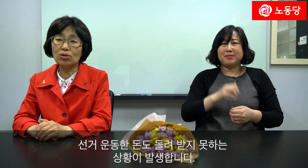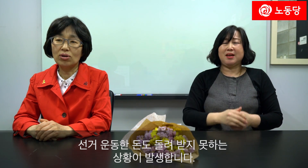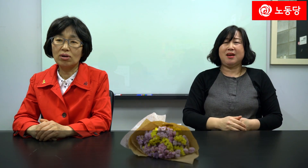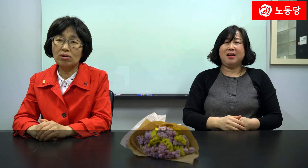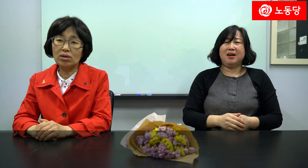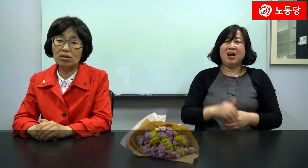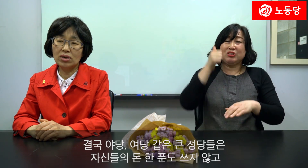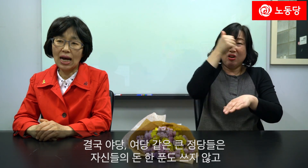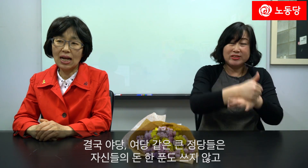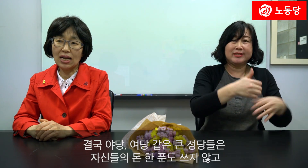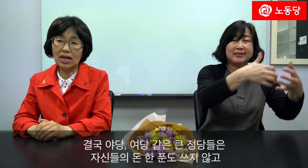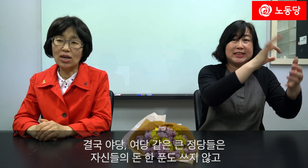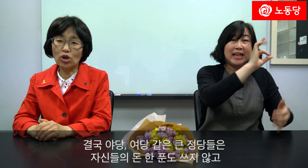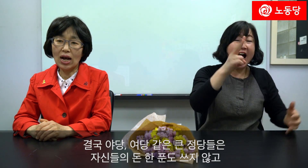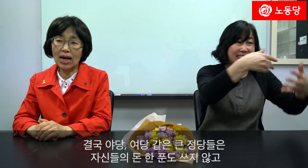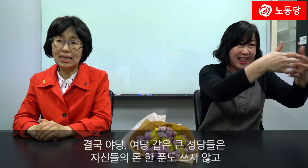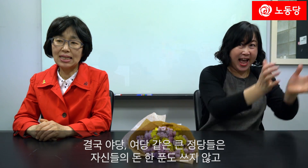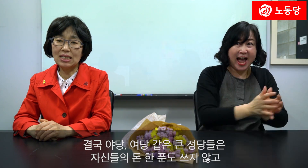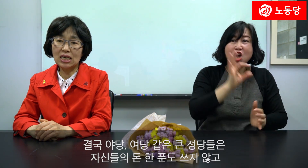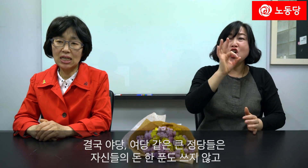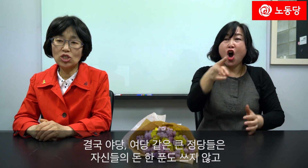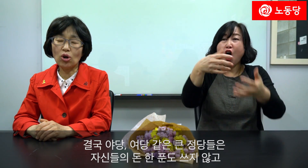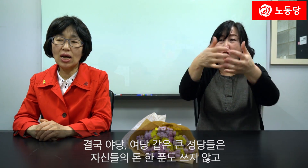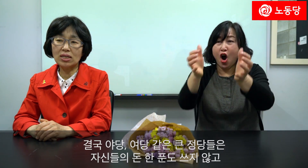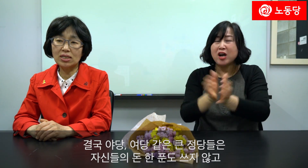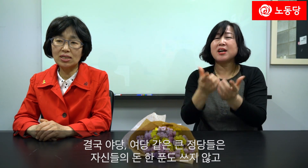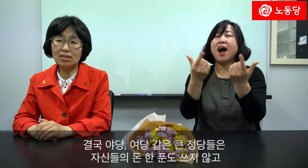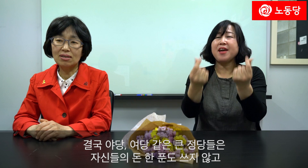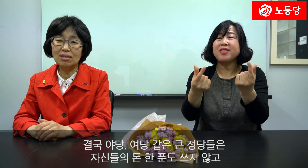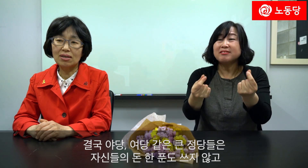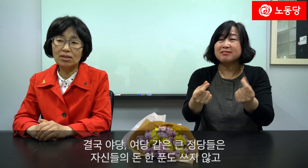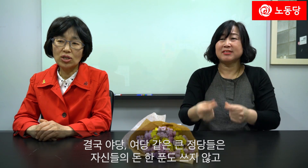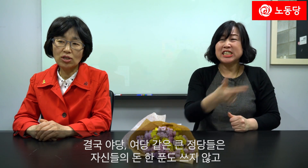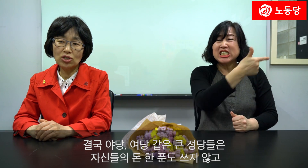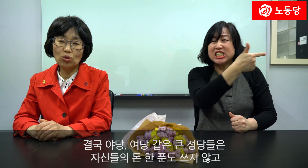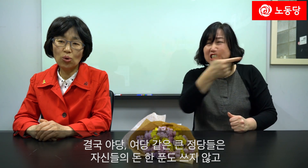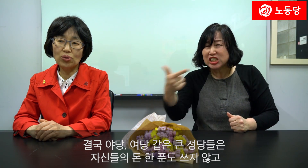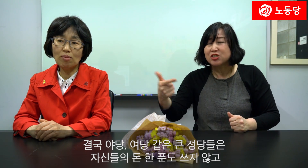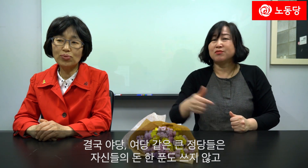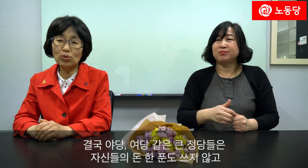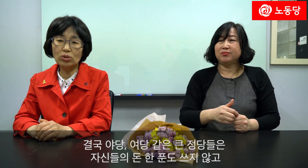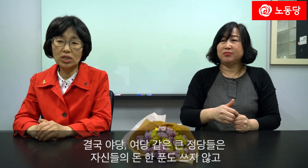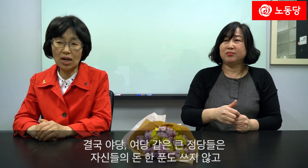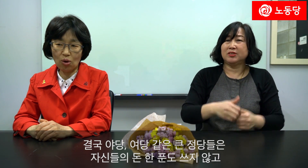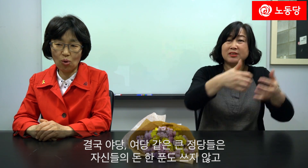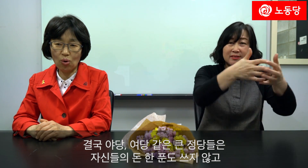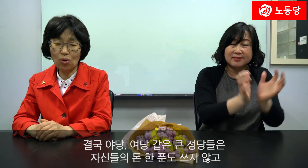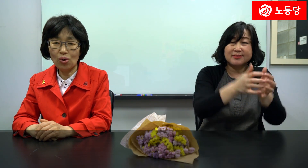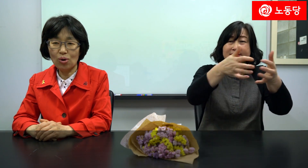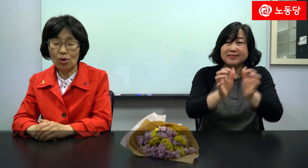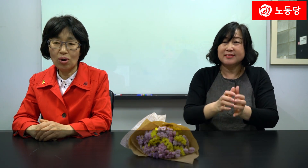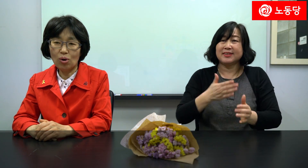결국 야당이나 여당 같은 큰 정당들은 자신의 돈 한 푼도 쓰지